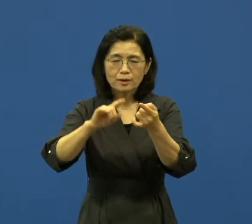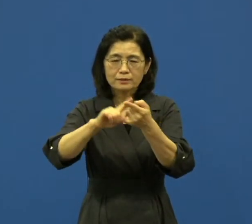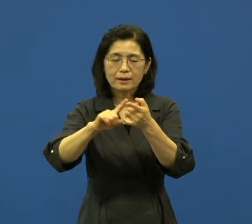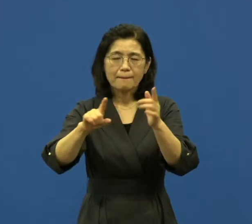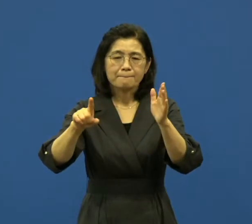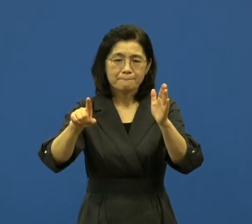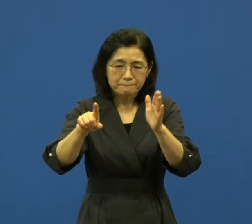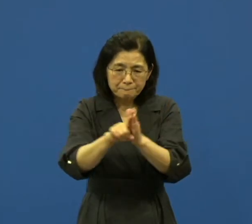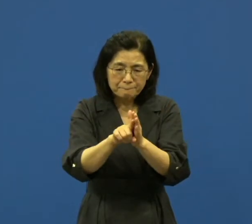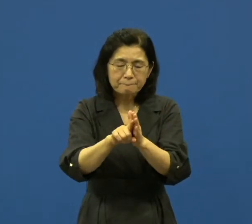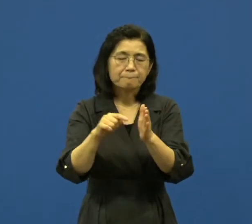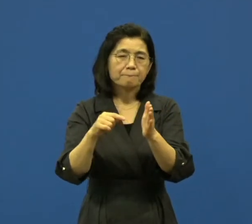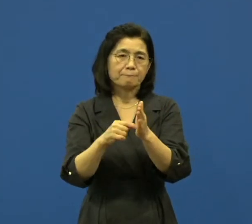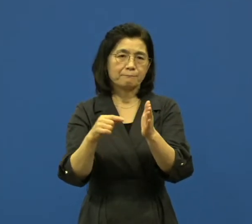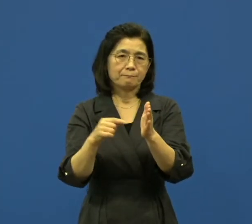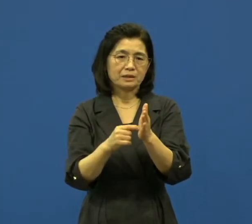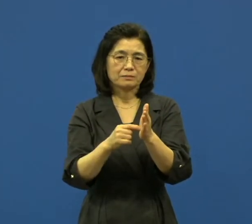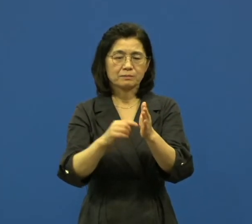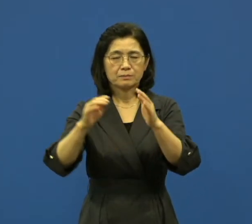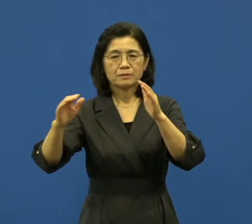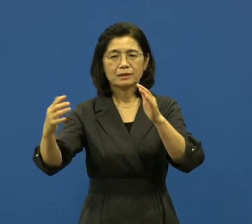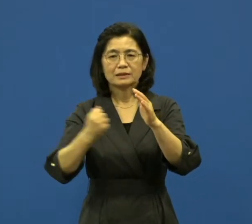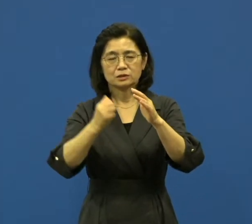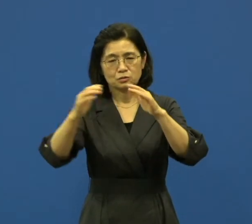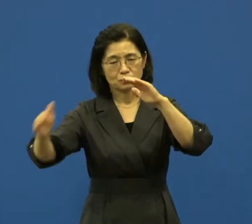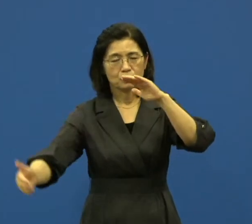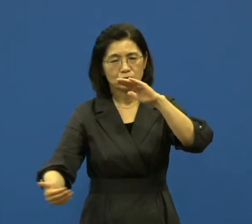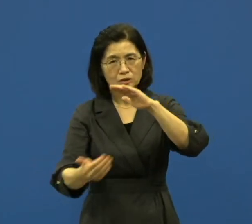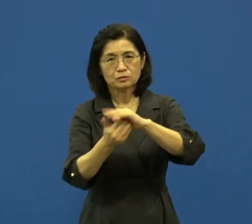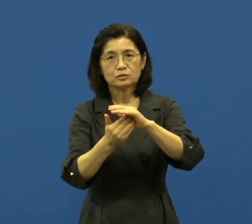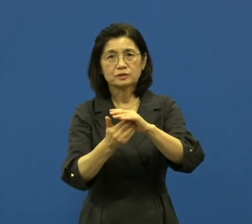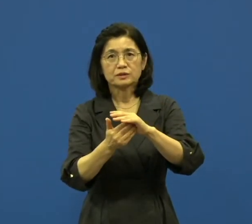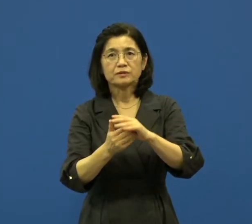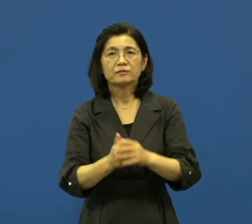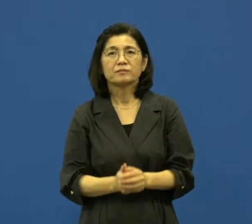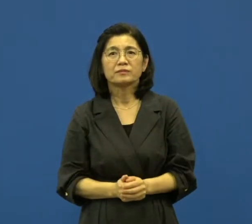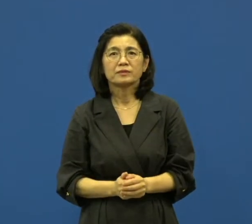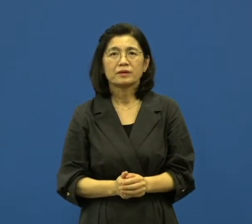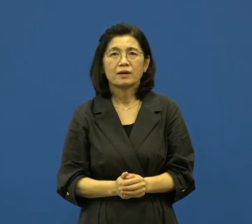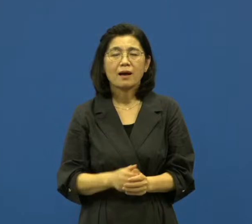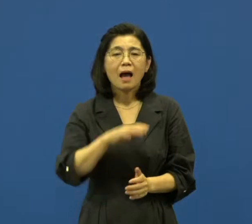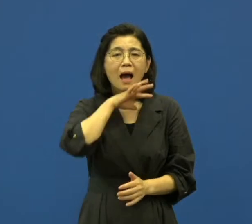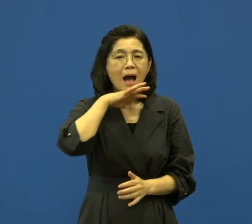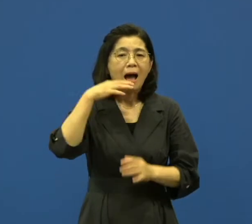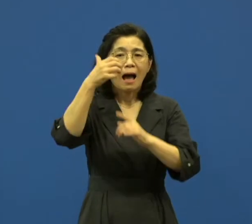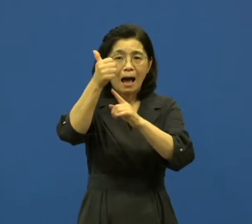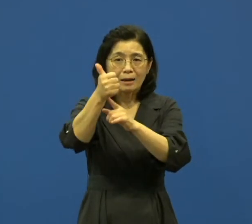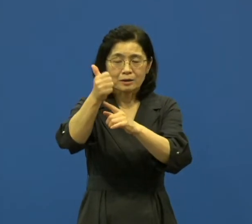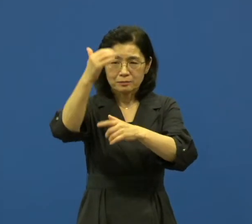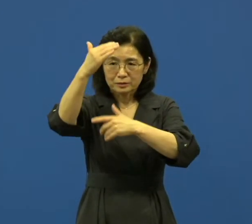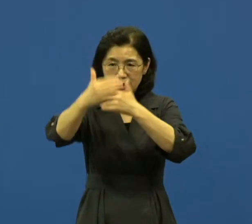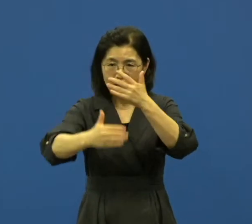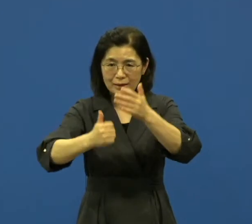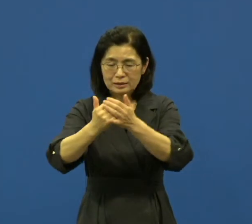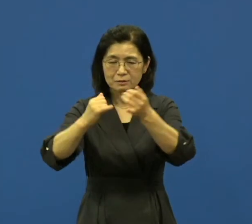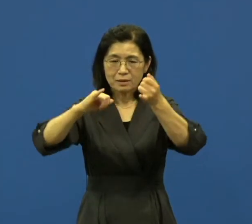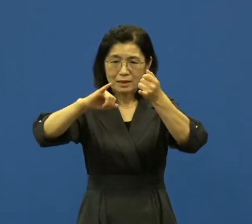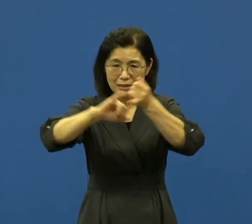하나님의 약속은 이루어진다. 아브라함은 하나님의 약속 하나만 믿고 본토 아버지 집을